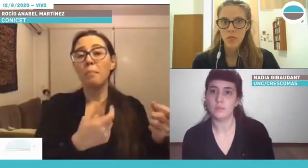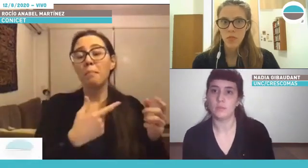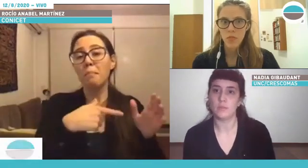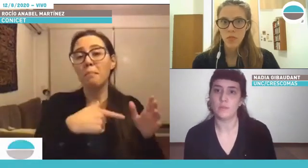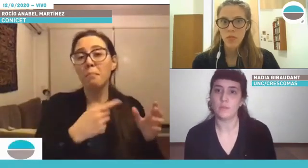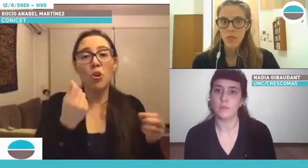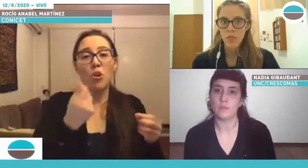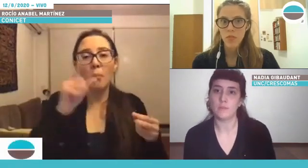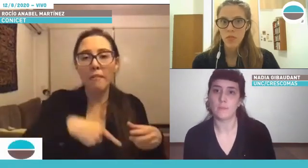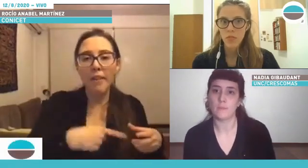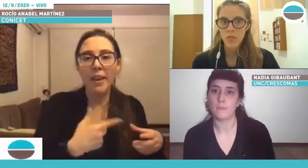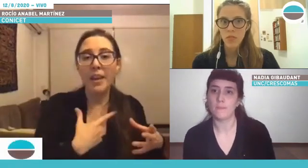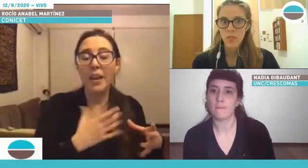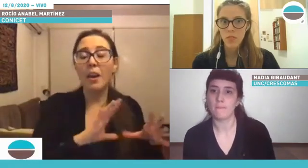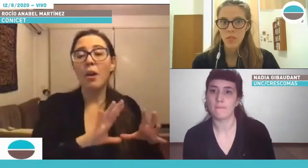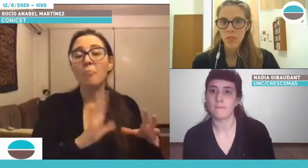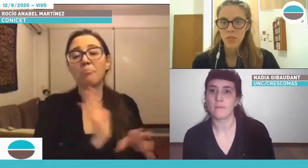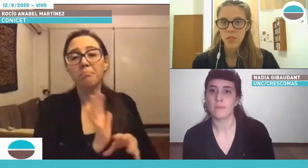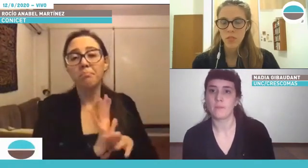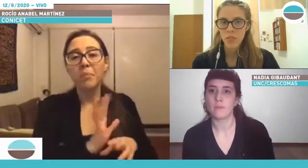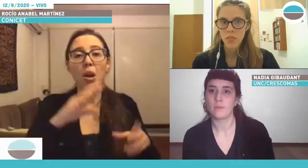Árbol,